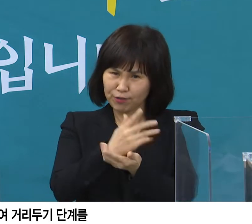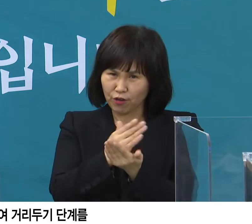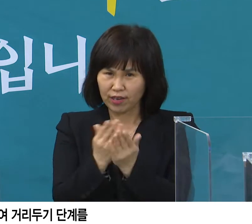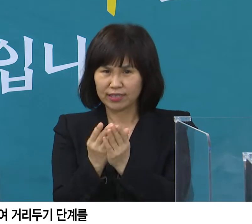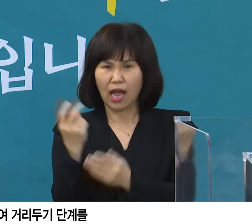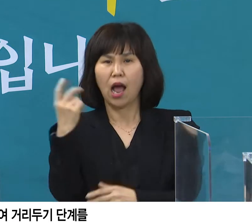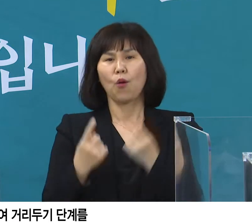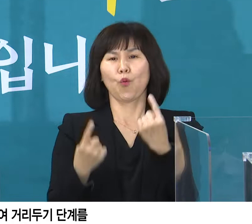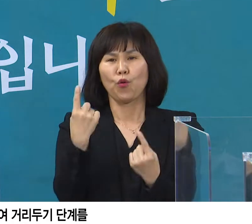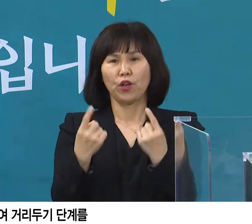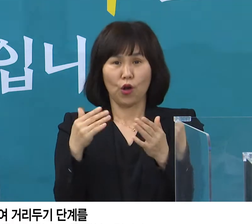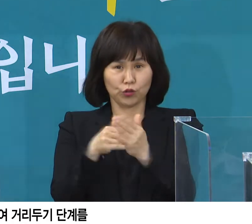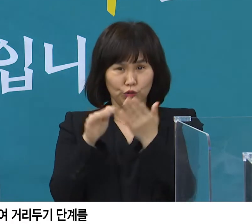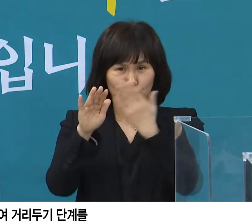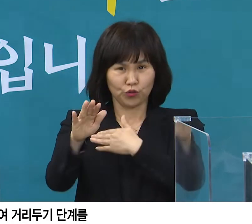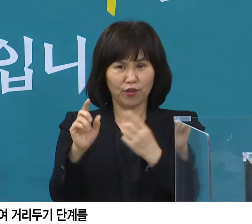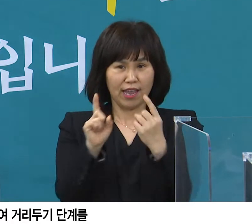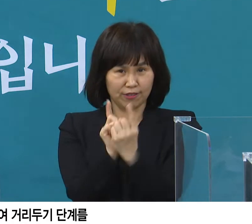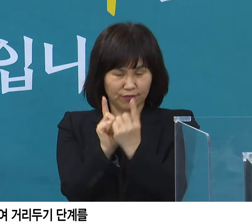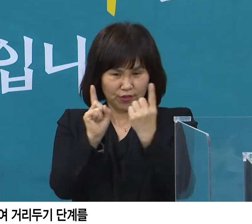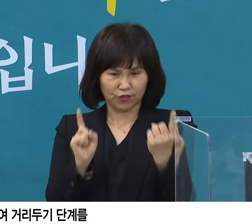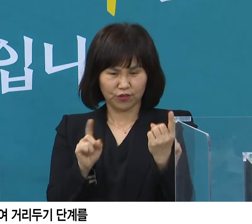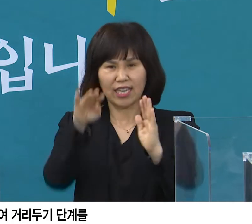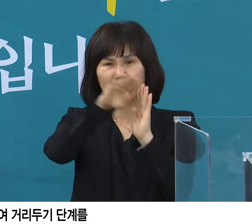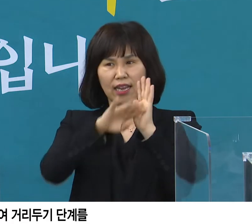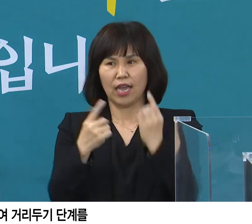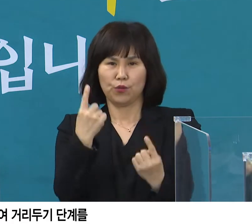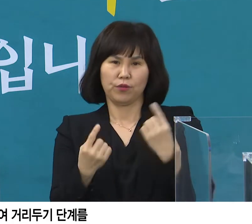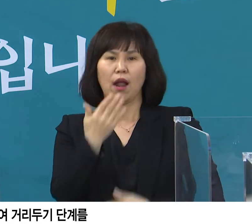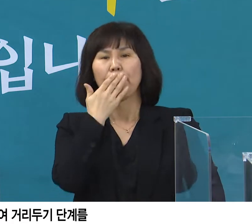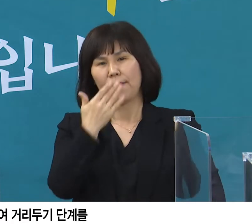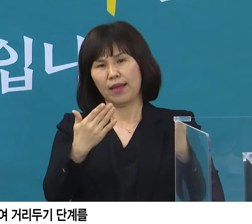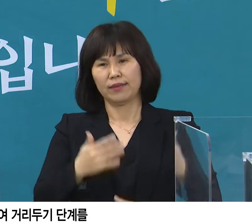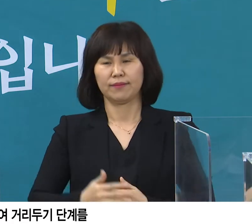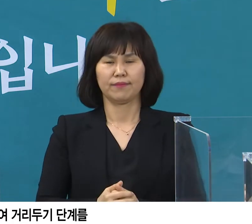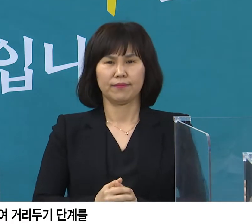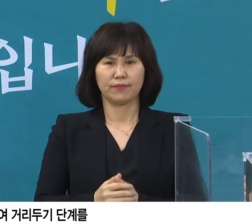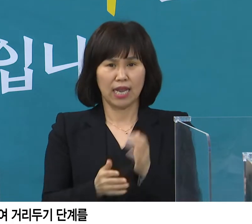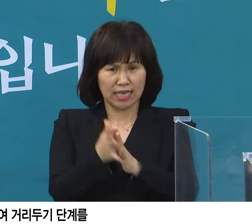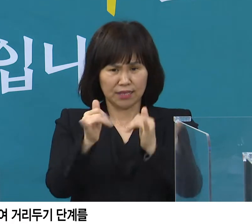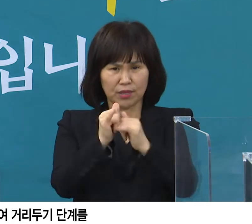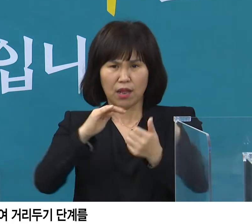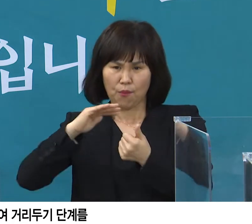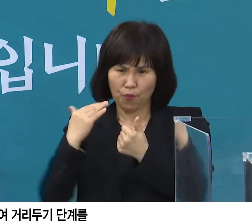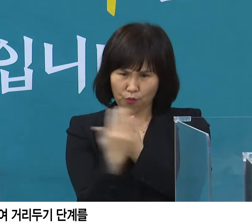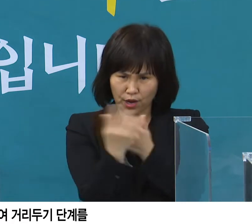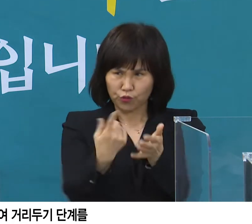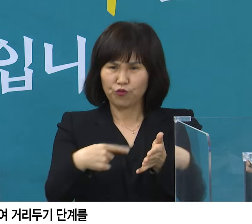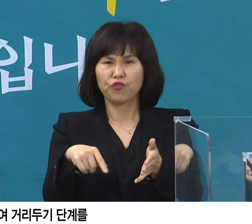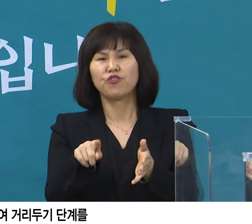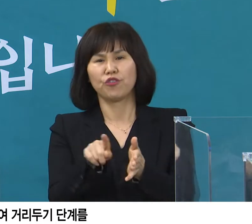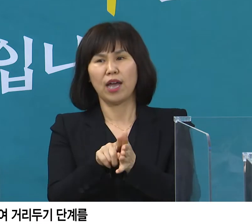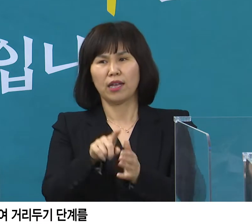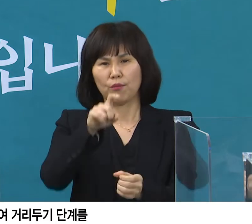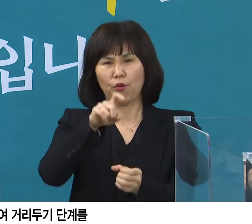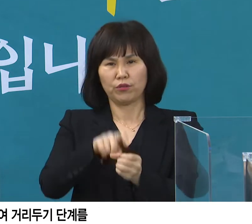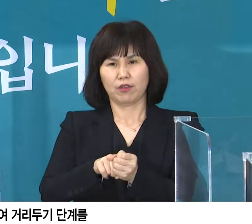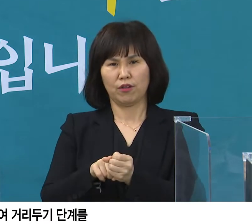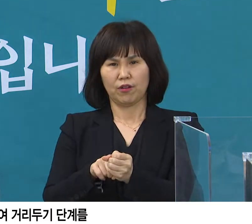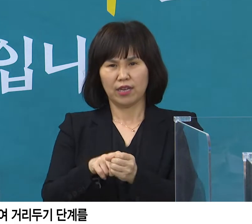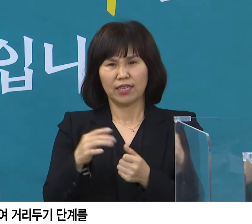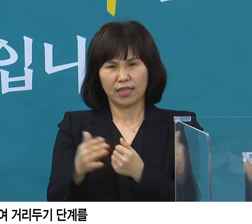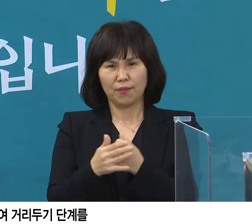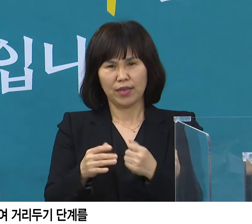고려하여 거리두기 단계를 조정하겠습니다. 시민들을 지켜내기 위한 불가피한 조치인